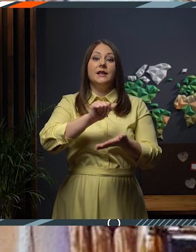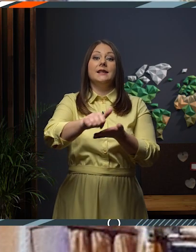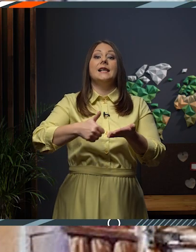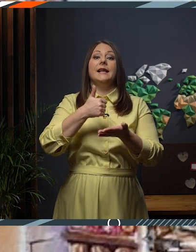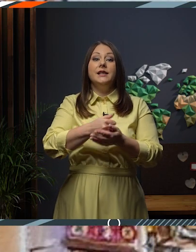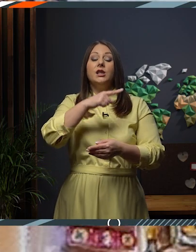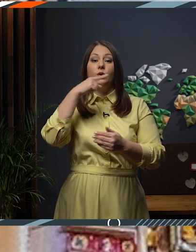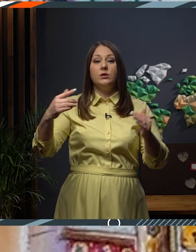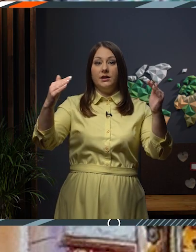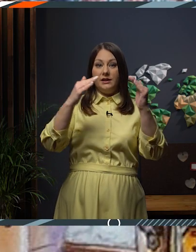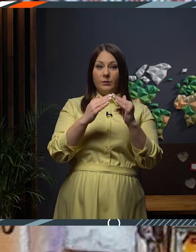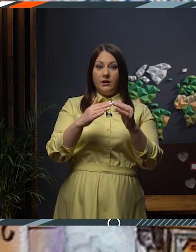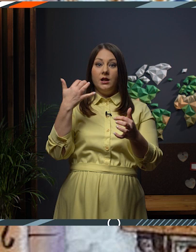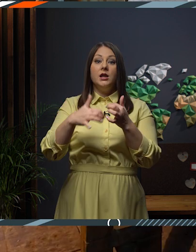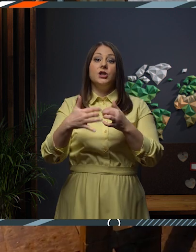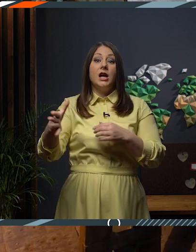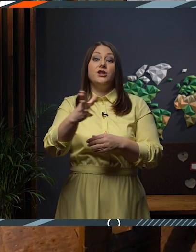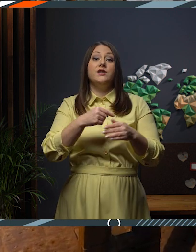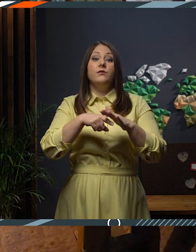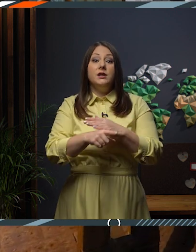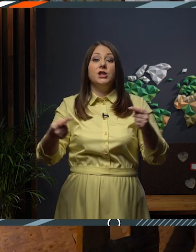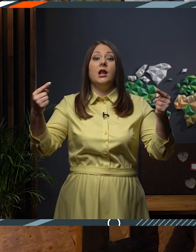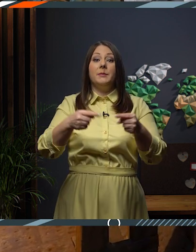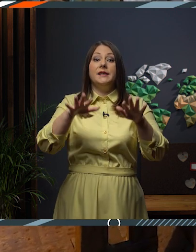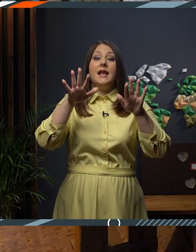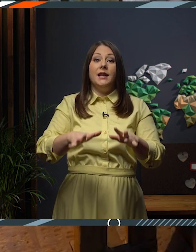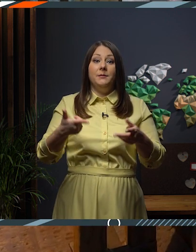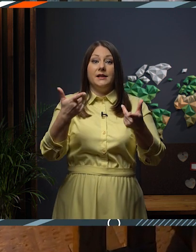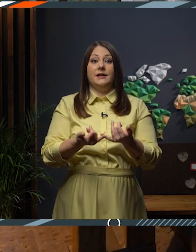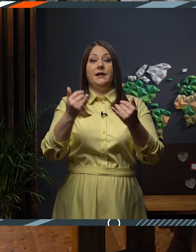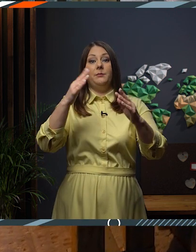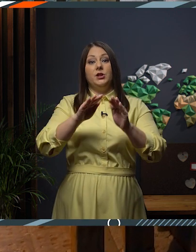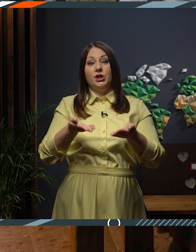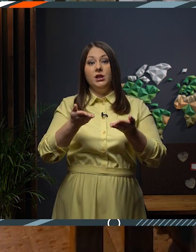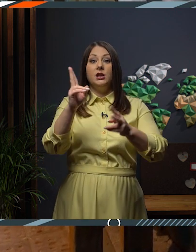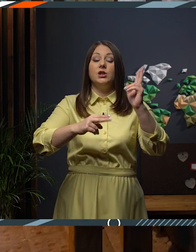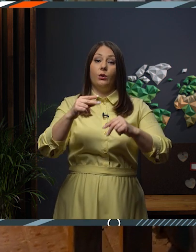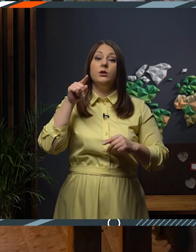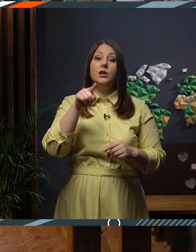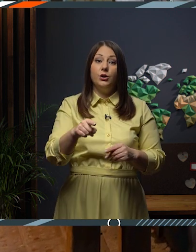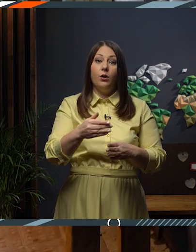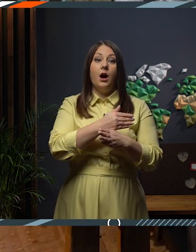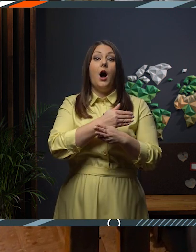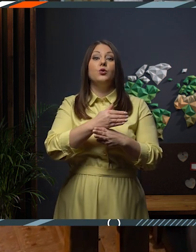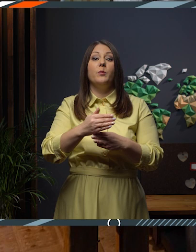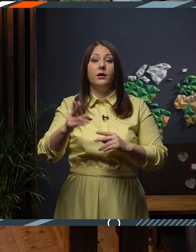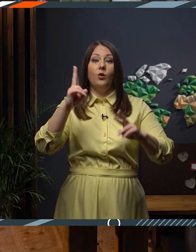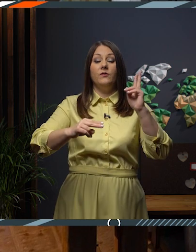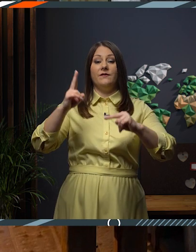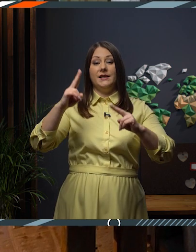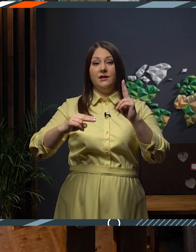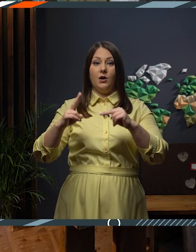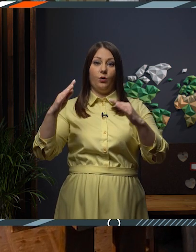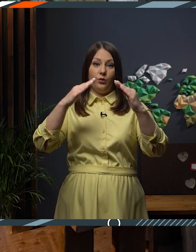Печь – это царица русской избы. Чаще всего сначала определяли место для печи и строили ее, а уж